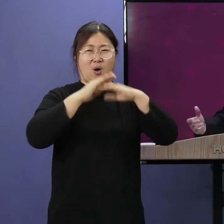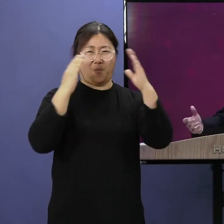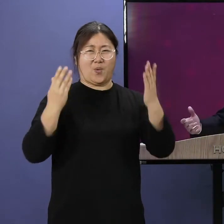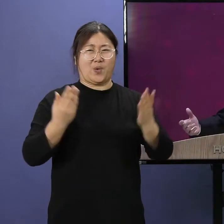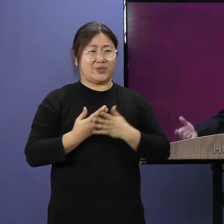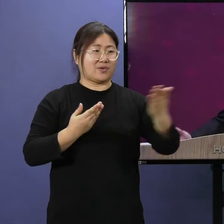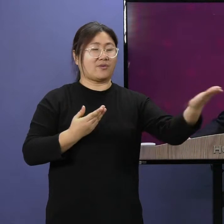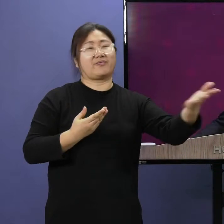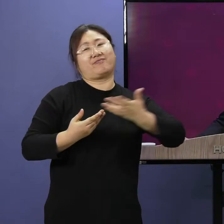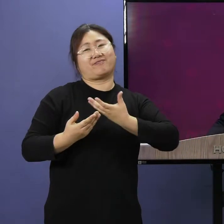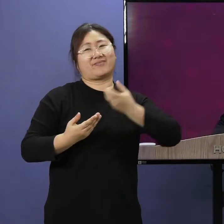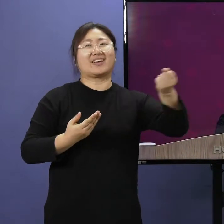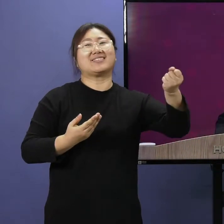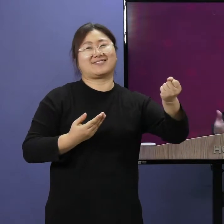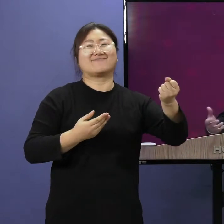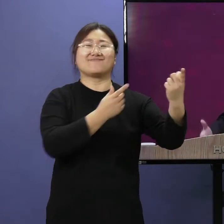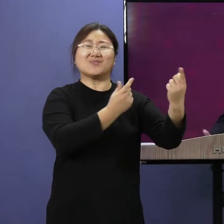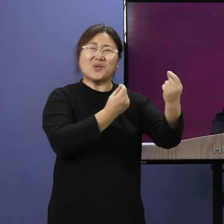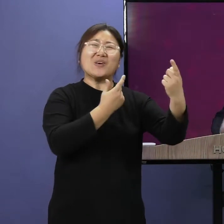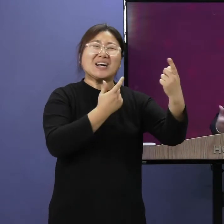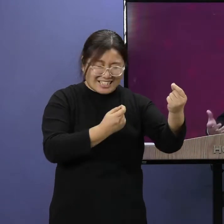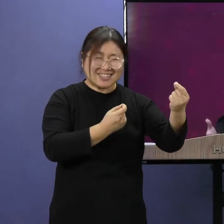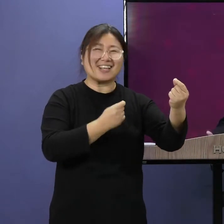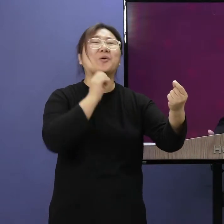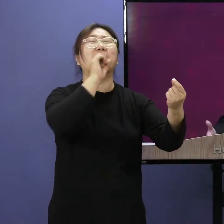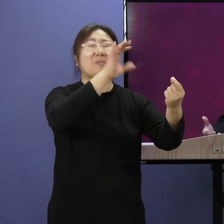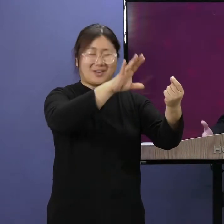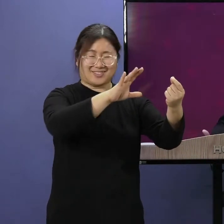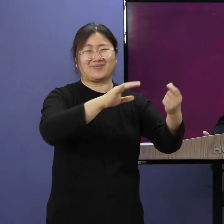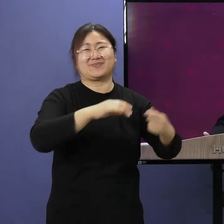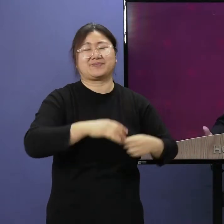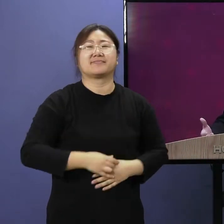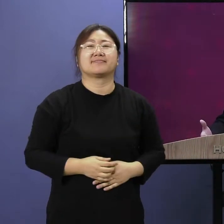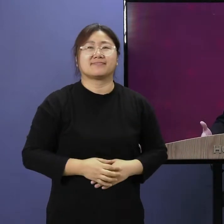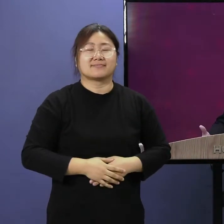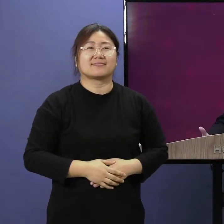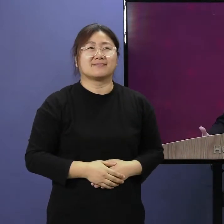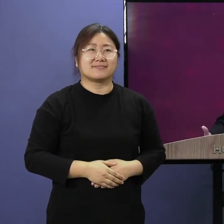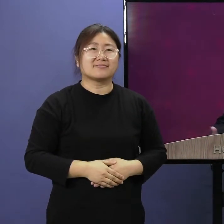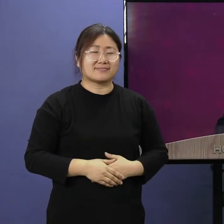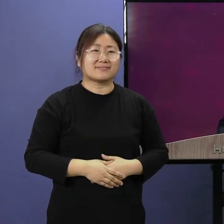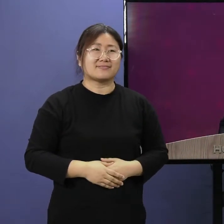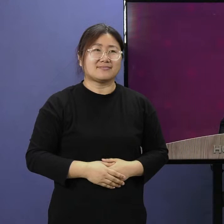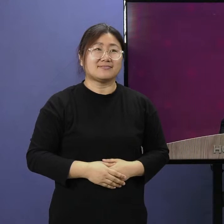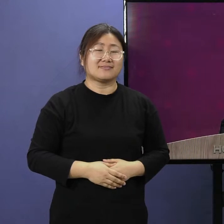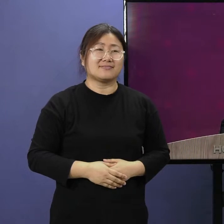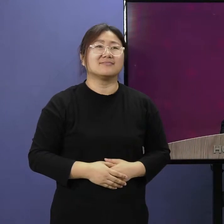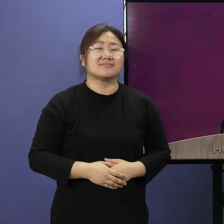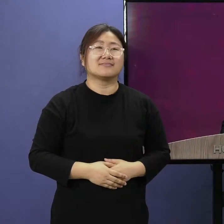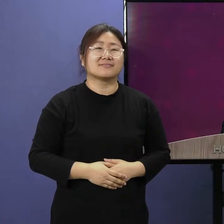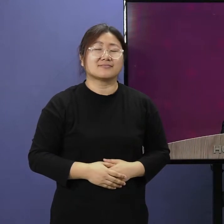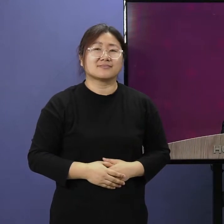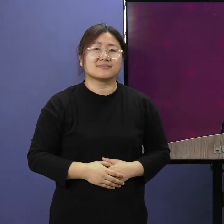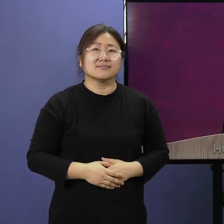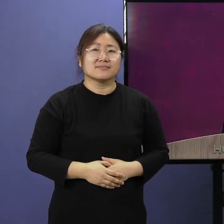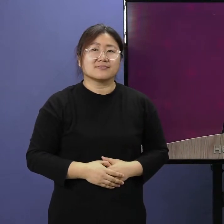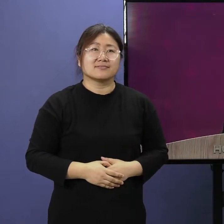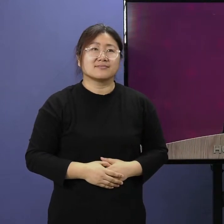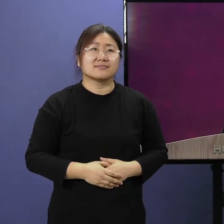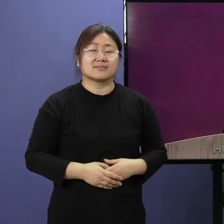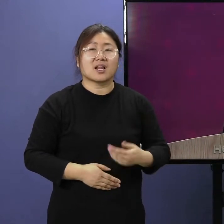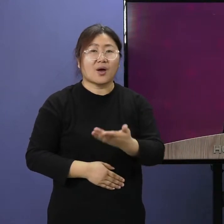마음껏 누려라며 계속해서 끊임없이 그 아들에게 말하고 있었다라는 것이죠.